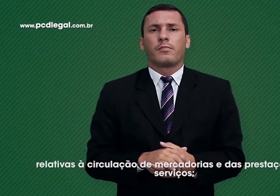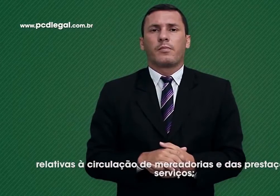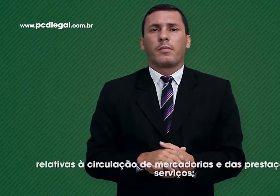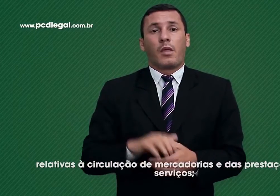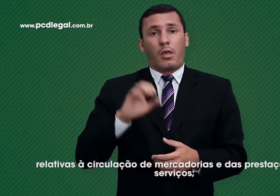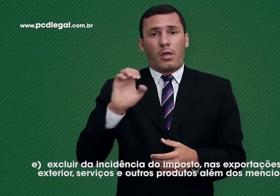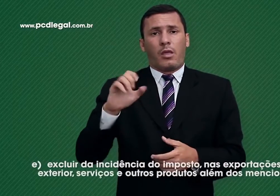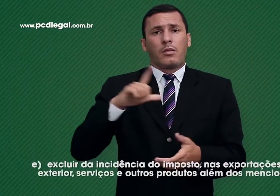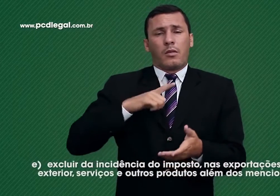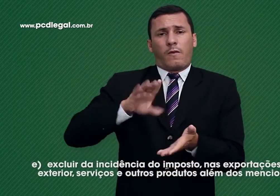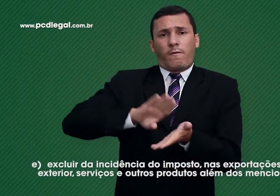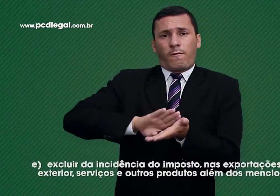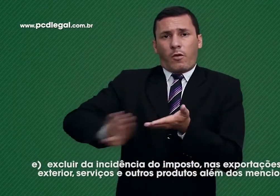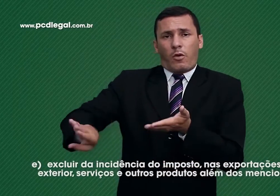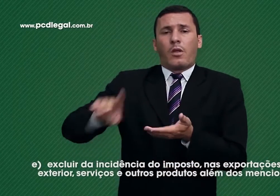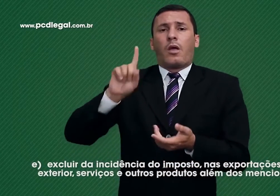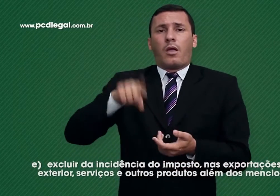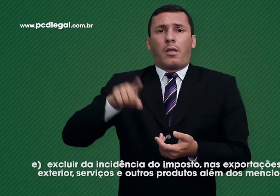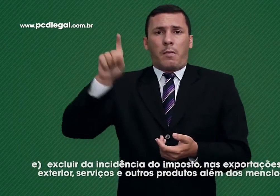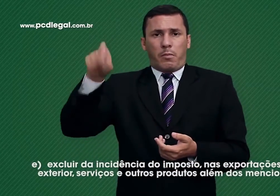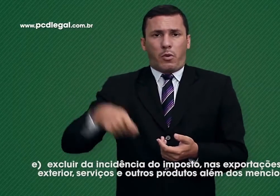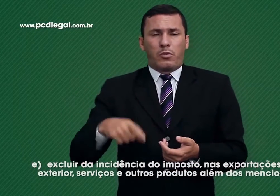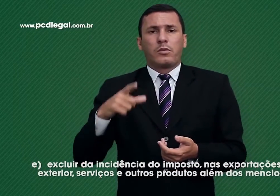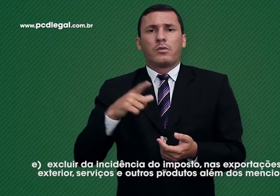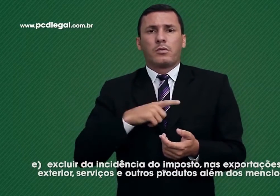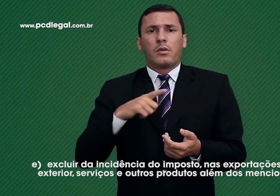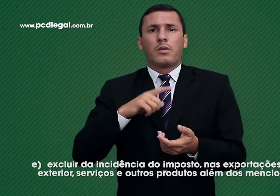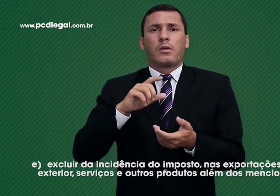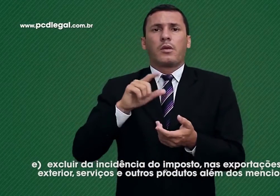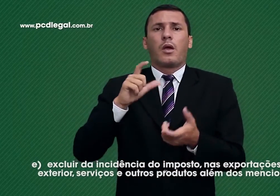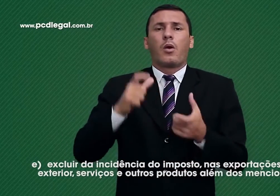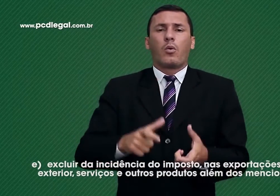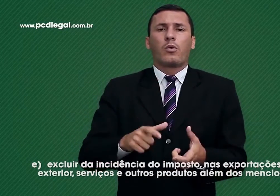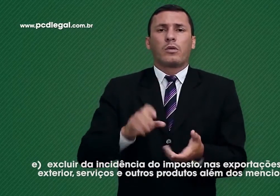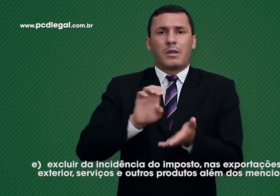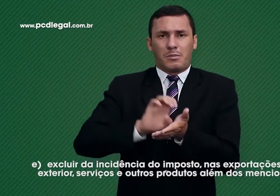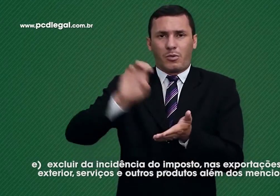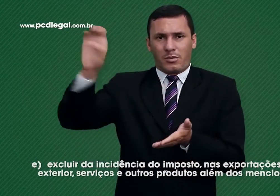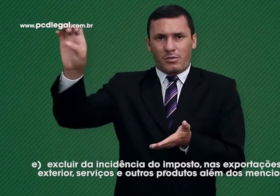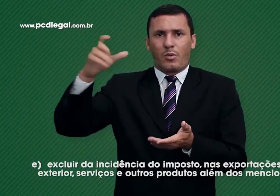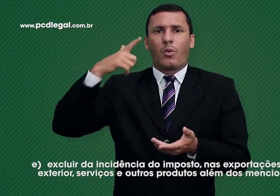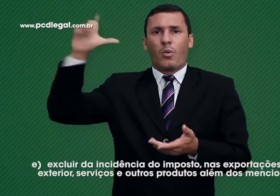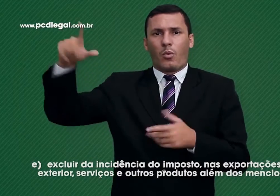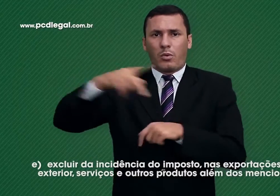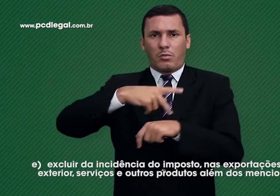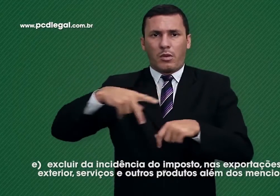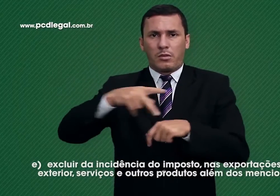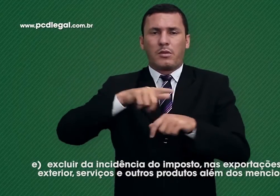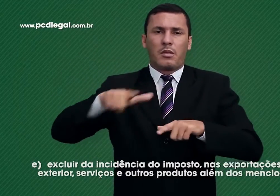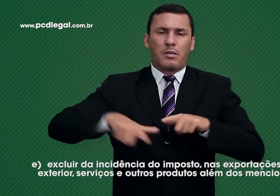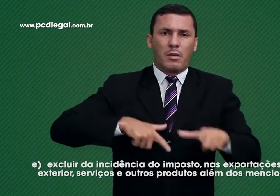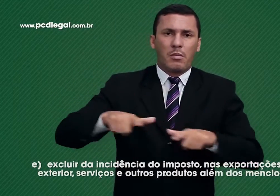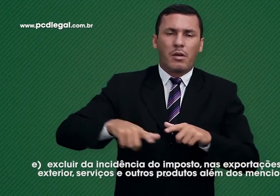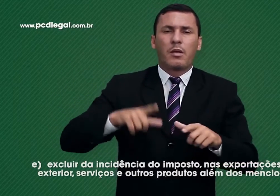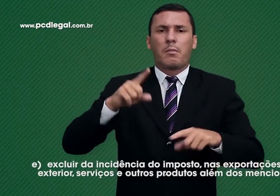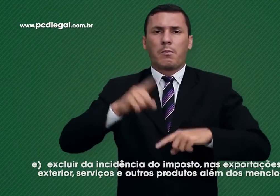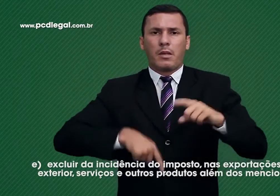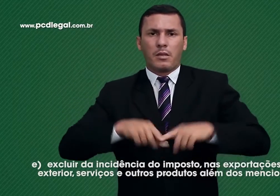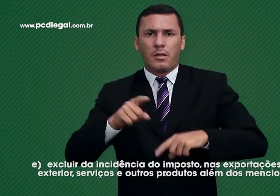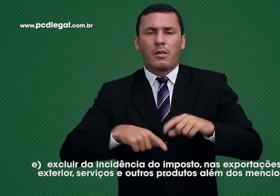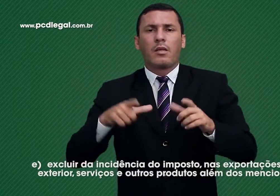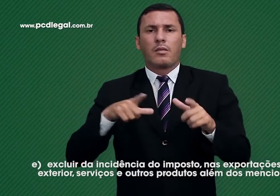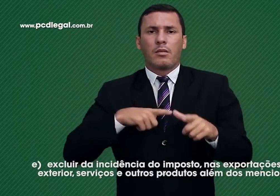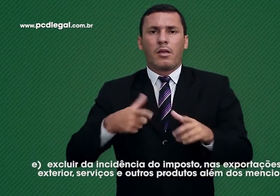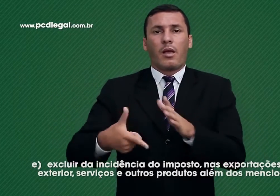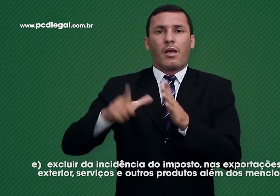de serviços. E. Excluir da incidência do imposto, nas exportações para o exterior, serviços